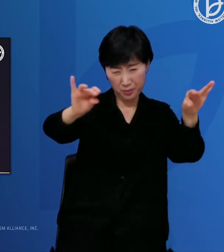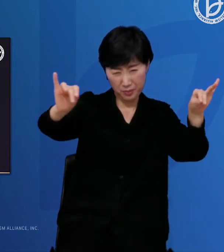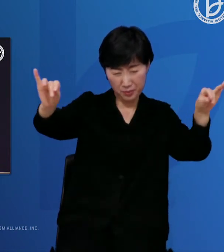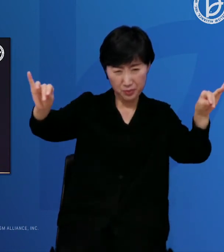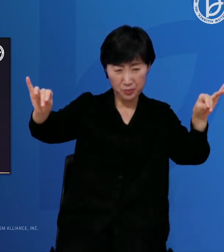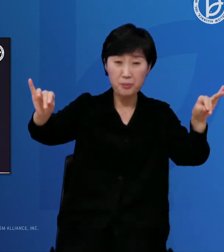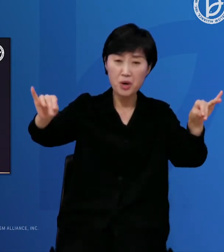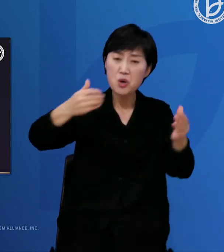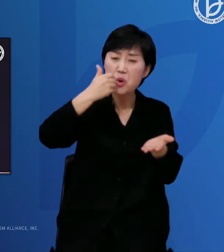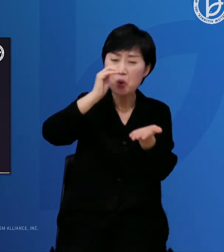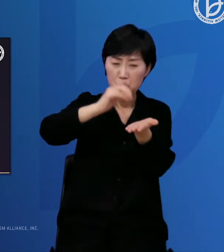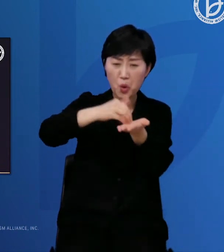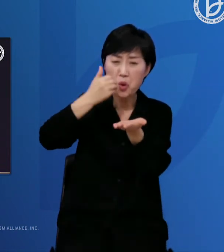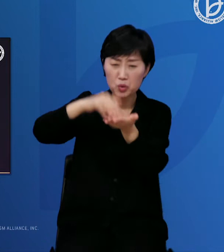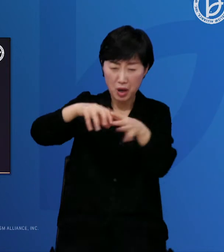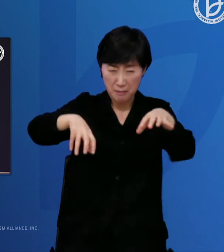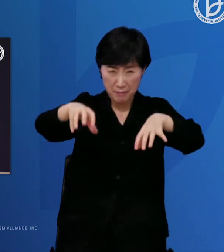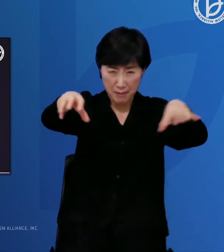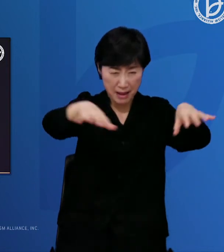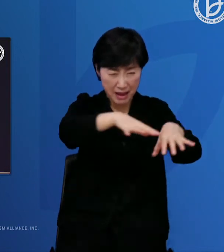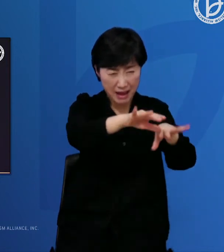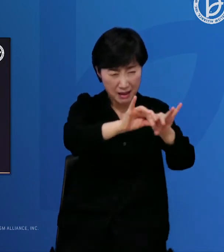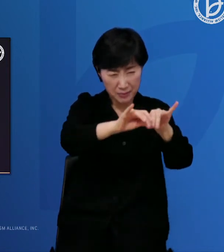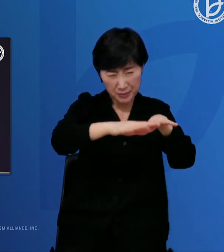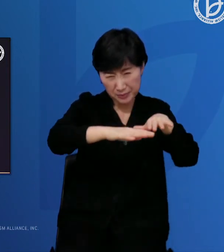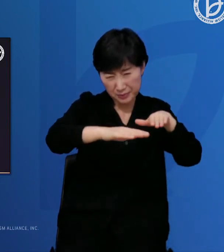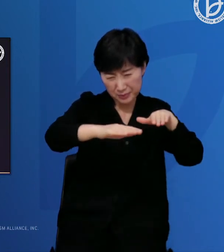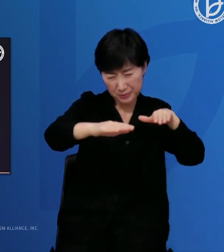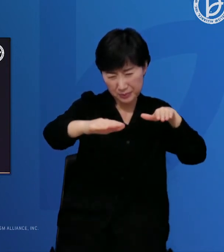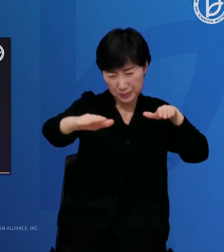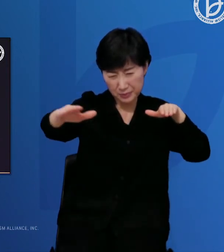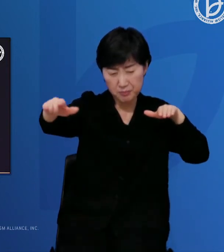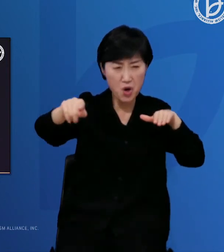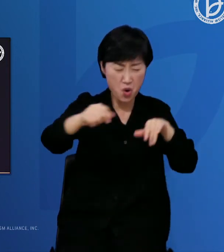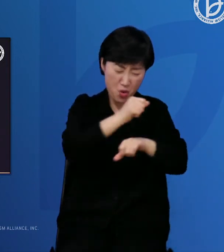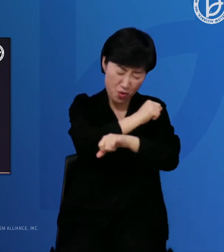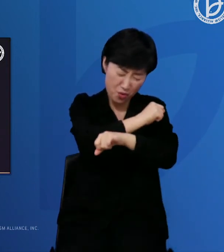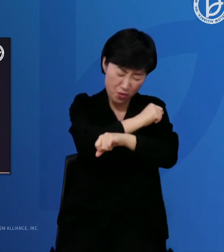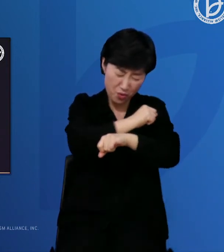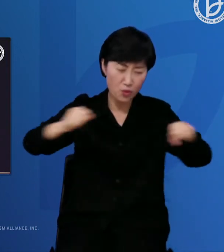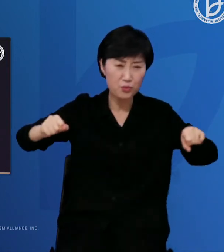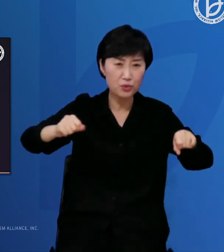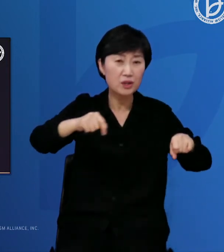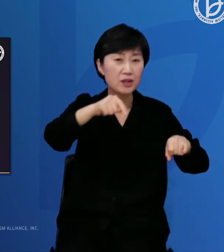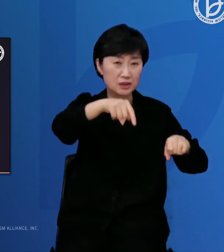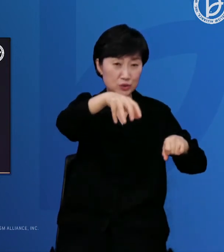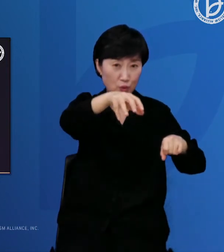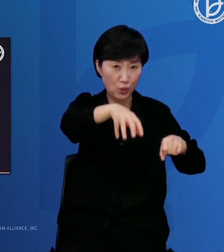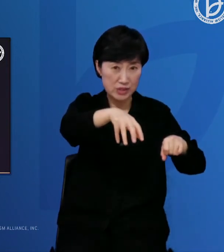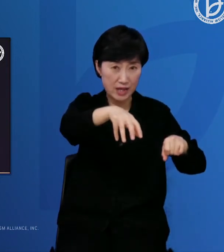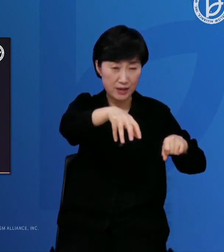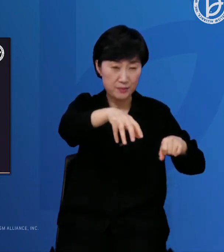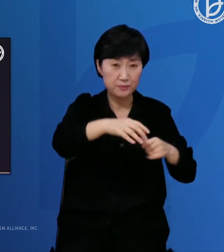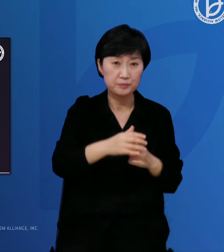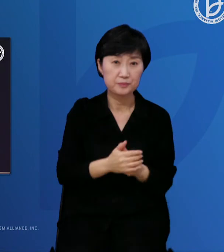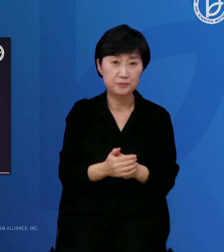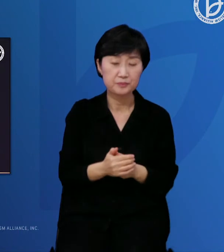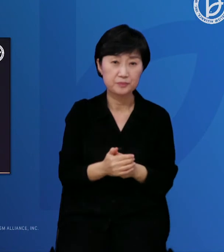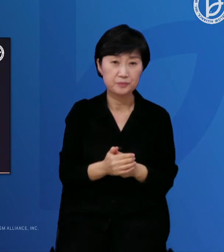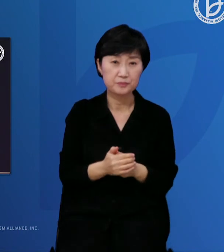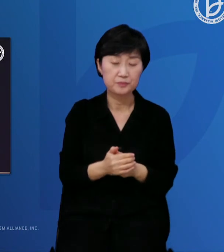것들이 범벅이 되어 있다고 합니다. And so there was a lot of sand, a lot of limestone there in that desert.